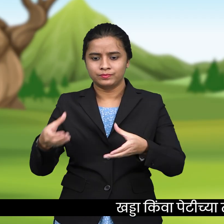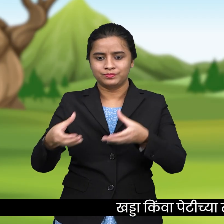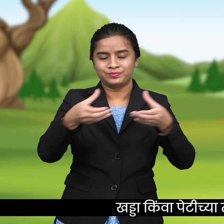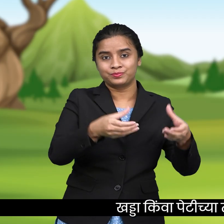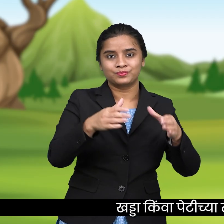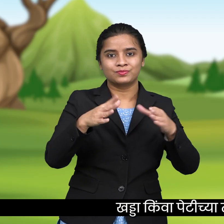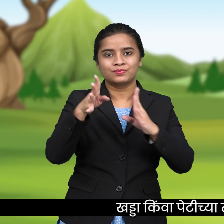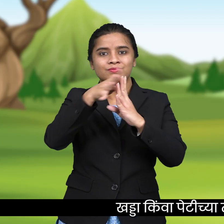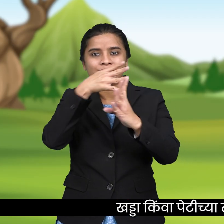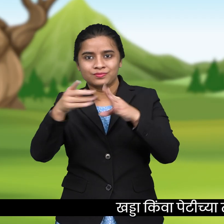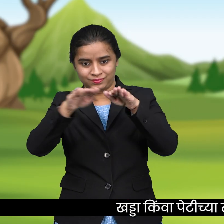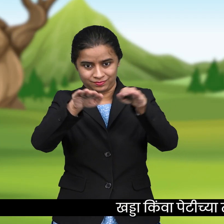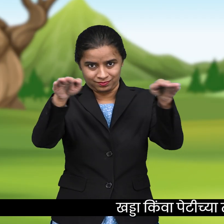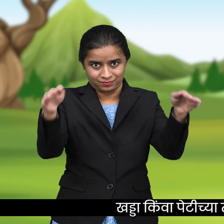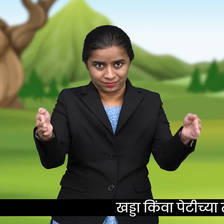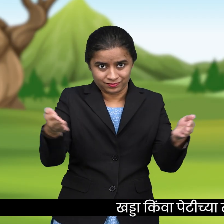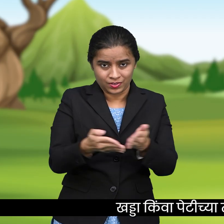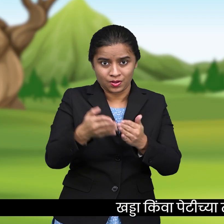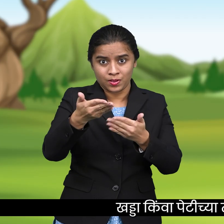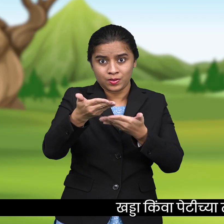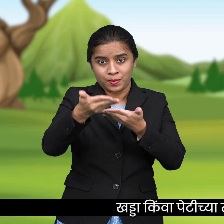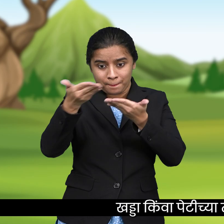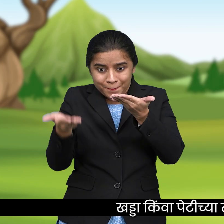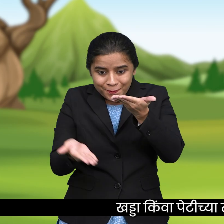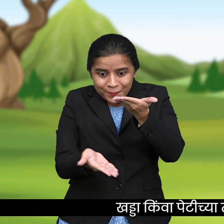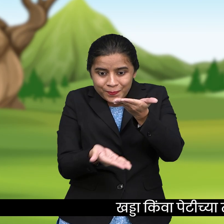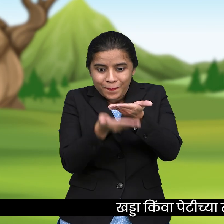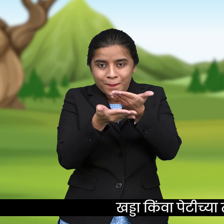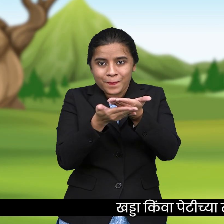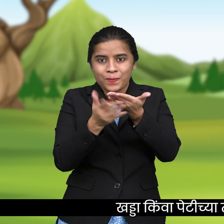खड्डा किंवा पेटीच्या तळाशी जाळी किंवा जाळी ठेवा.